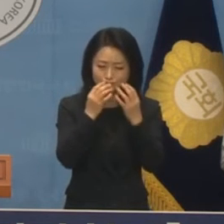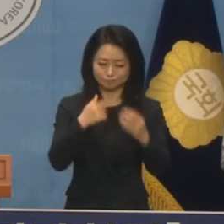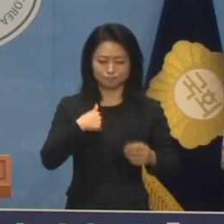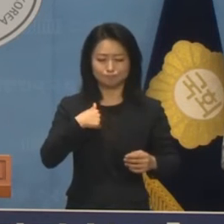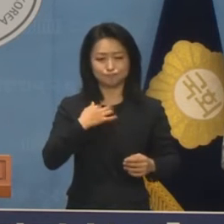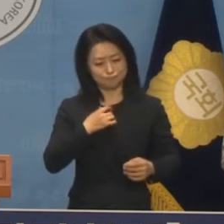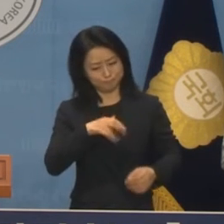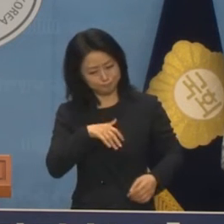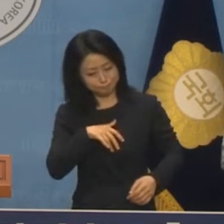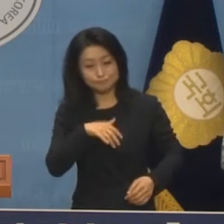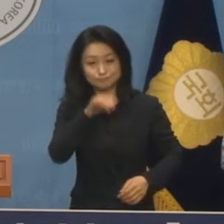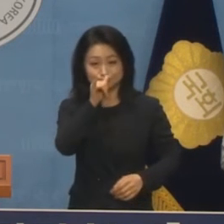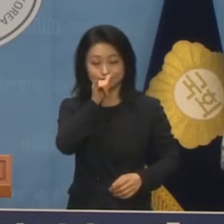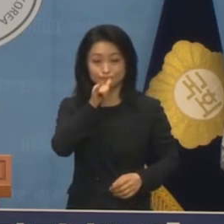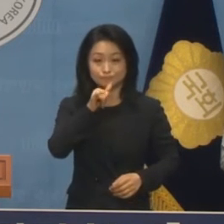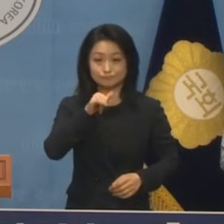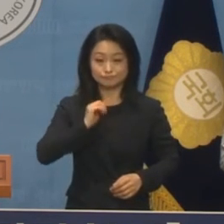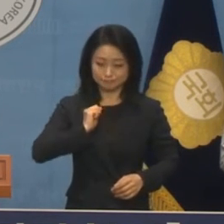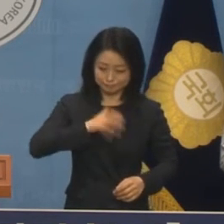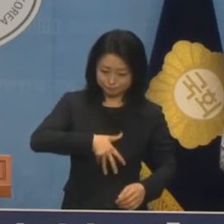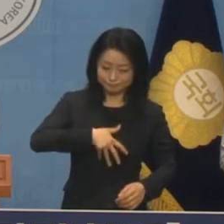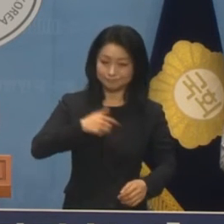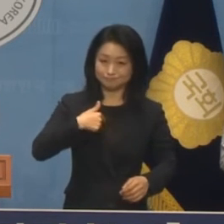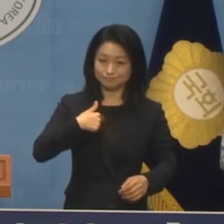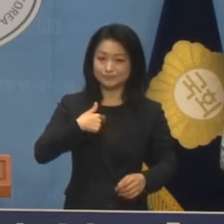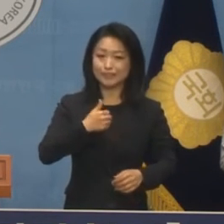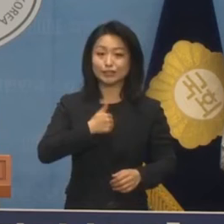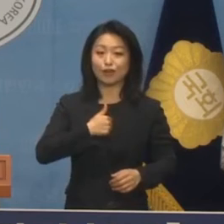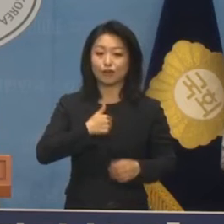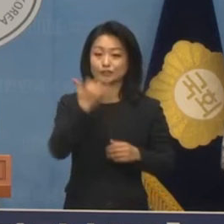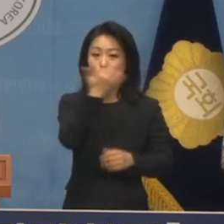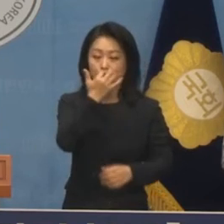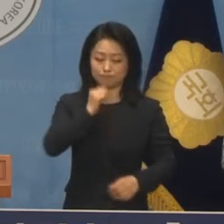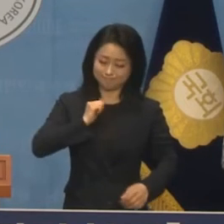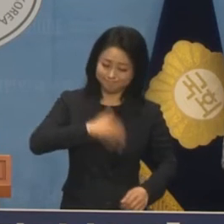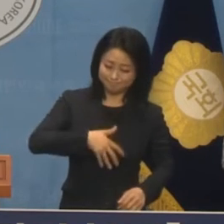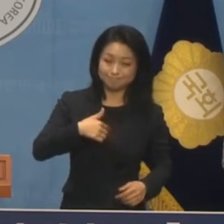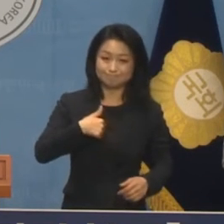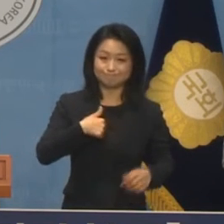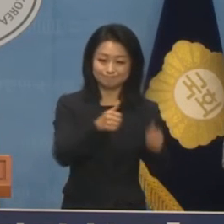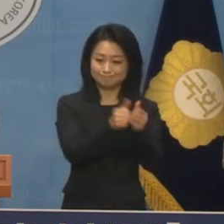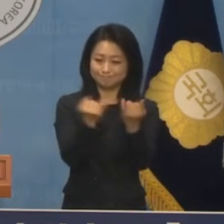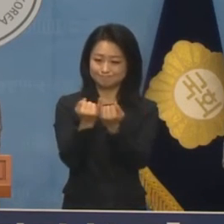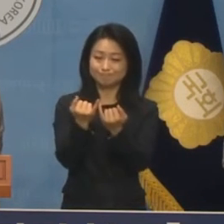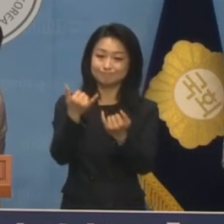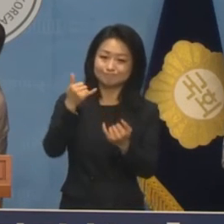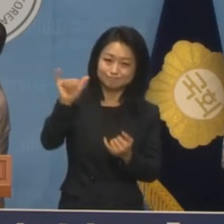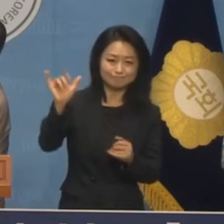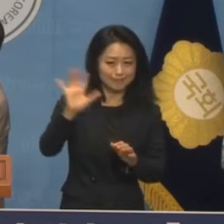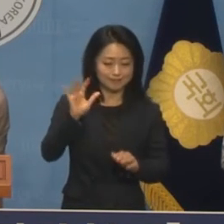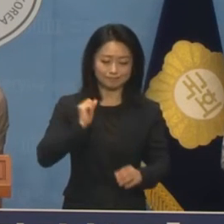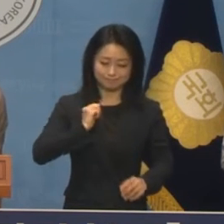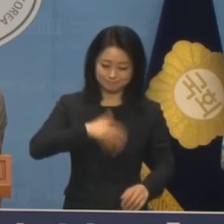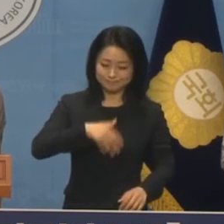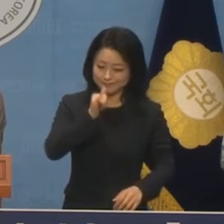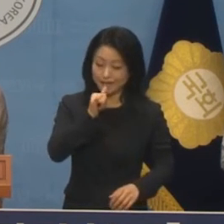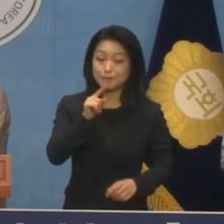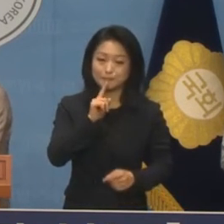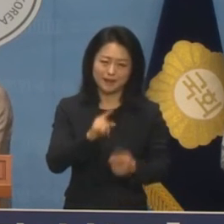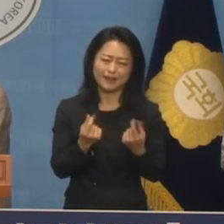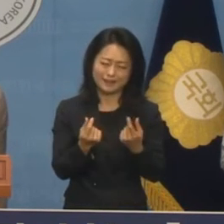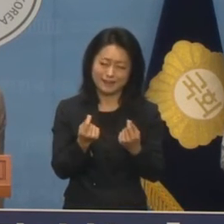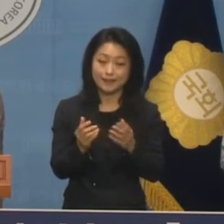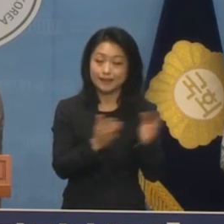나는 절반은 남성이고 절반은 여성이다. 이런 좀 해괴한 논리를 펴고 있는데,